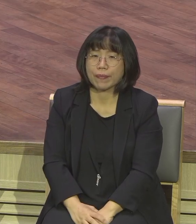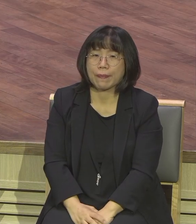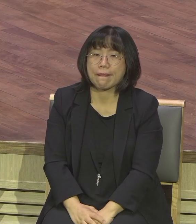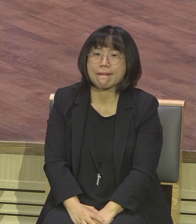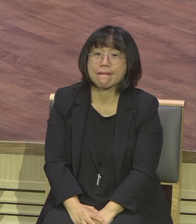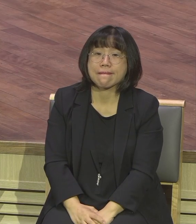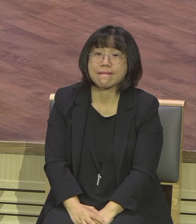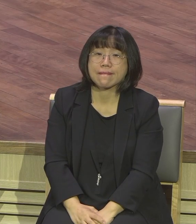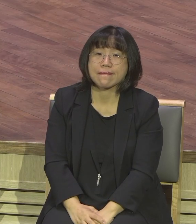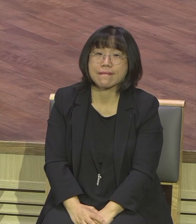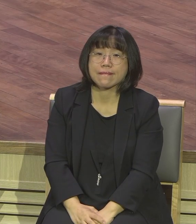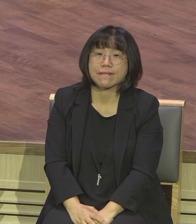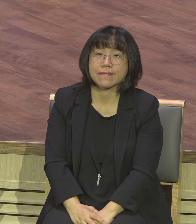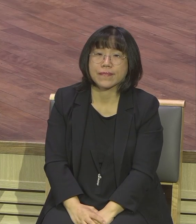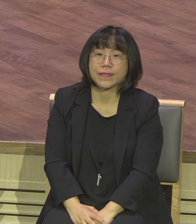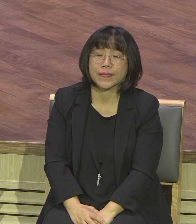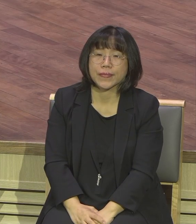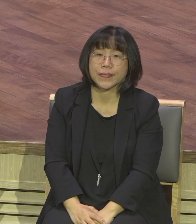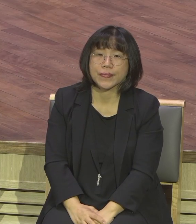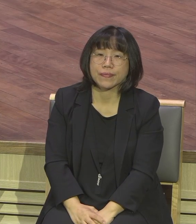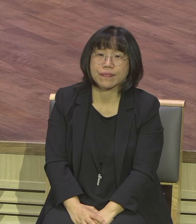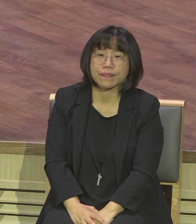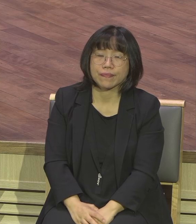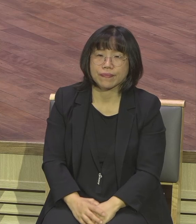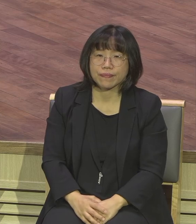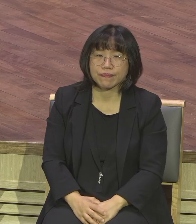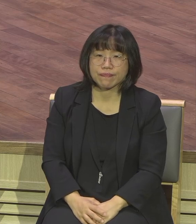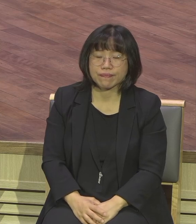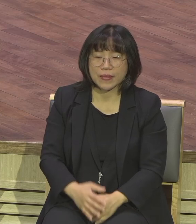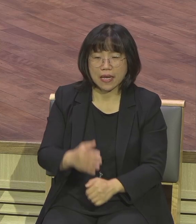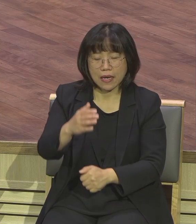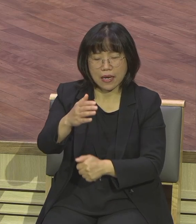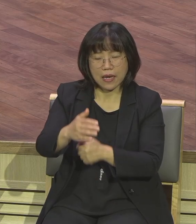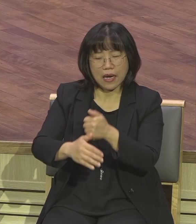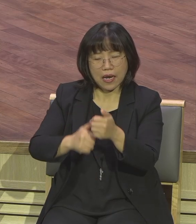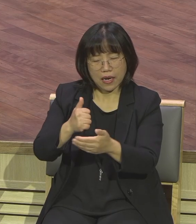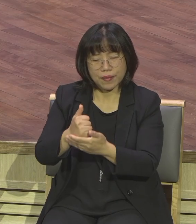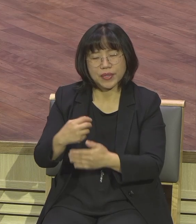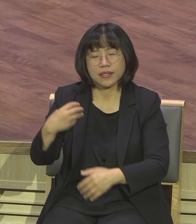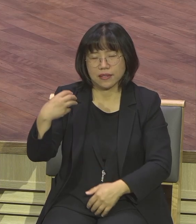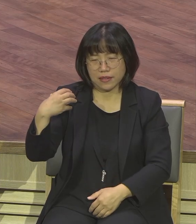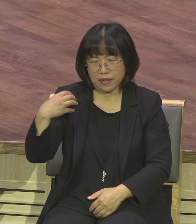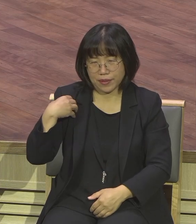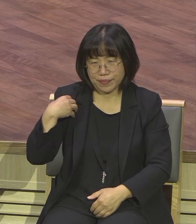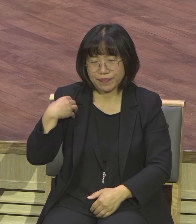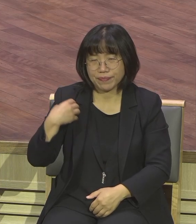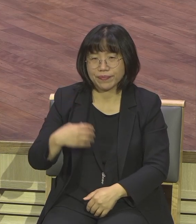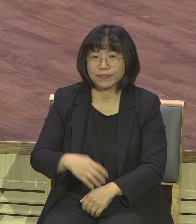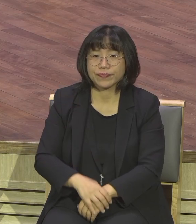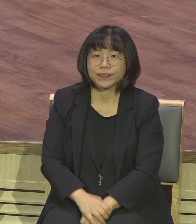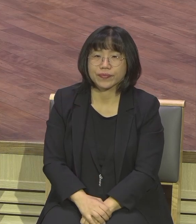이게 뭐예요? 빛의 경제예요. 하나님 하시는 겁니다.